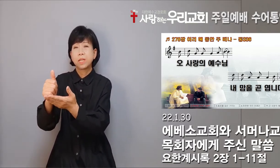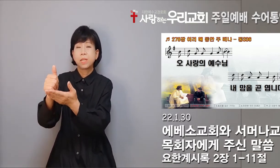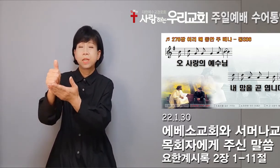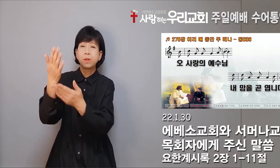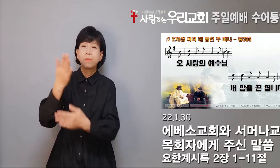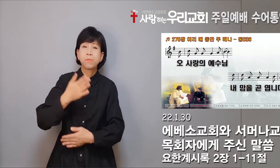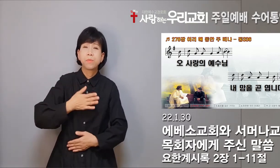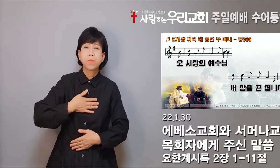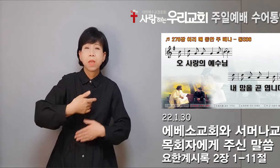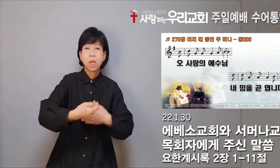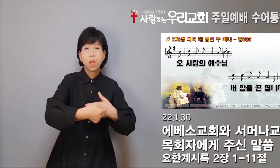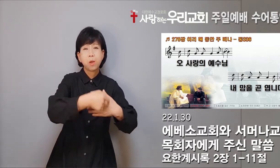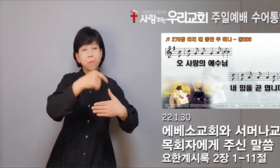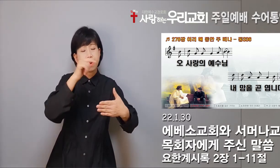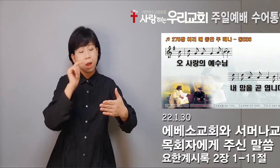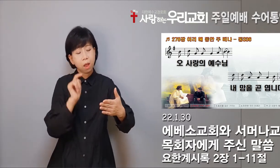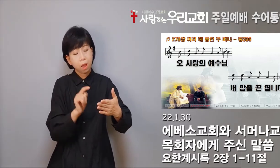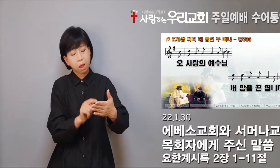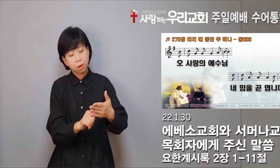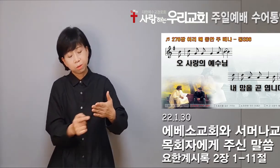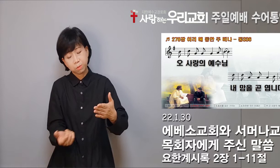내 마음을